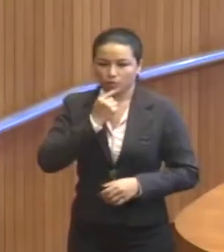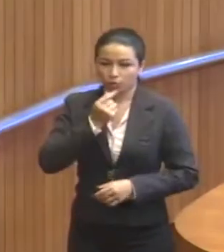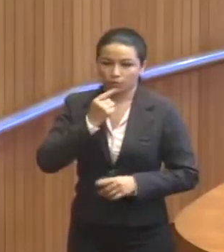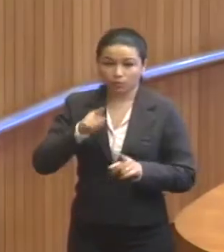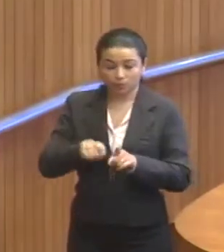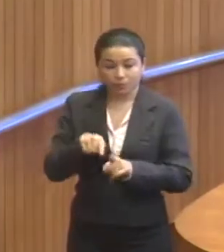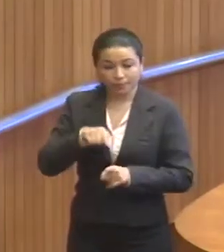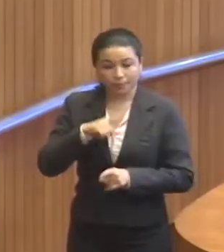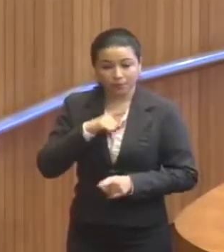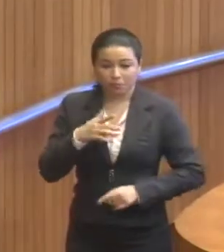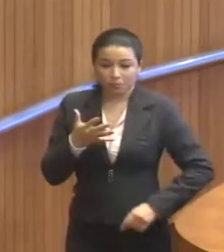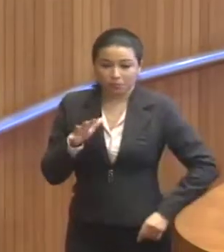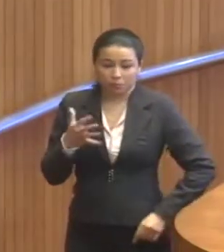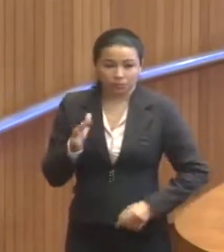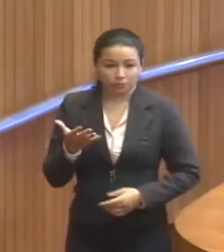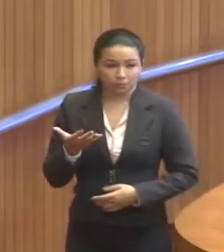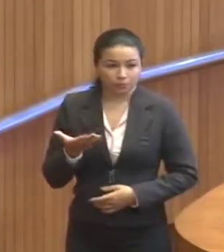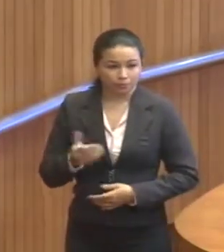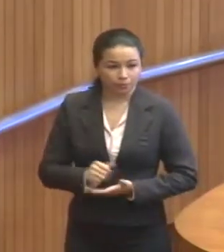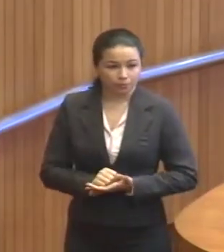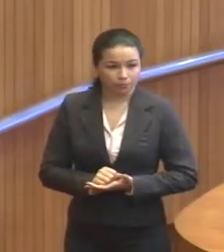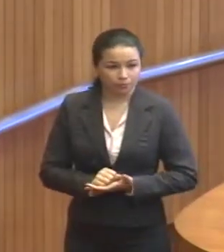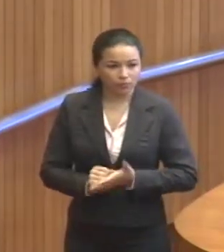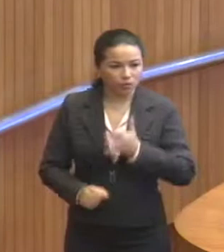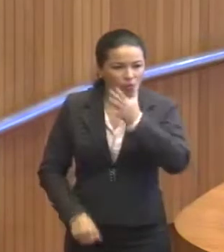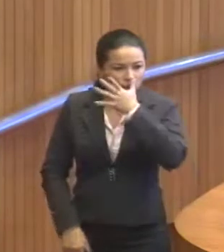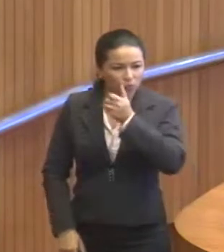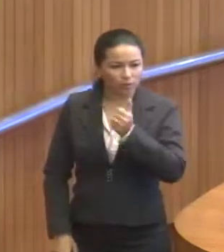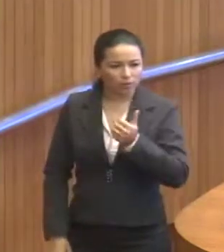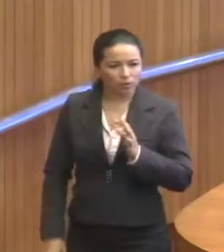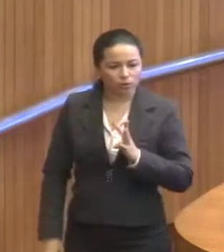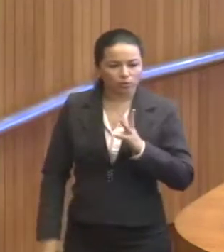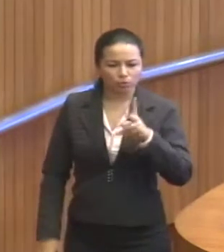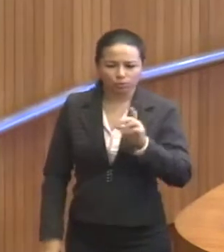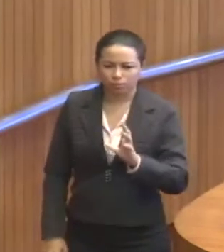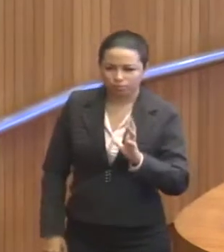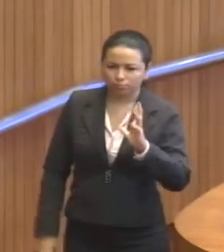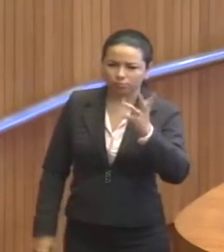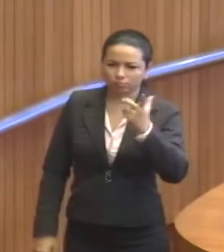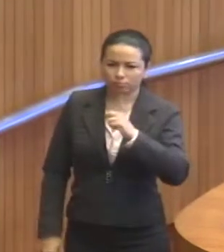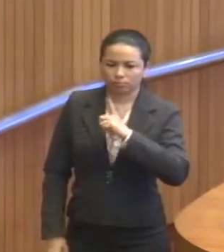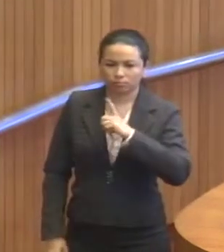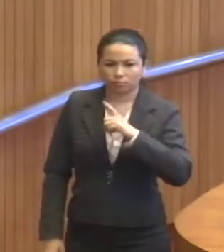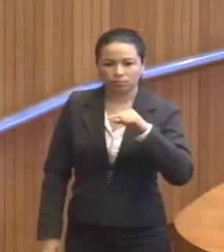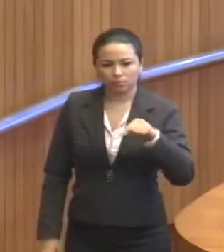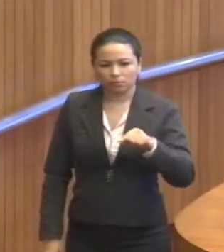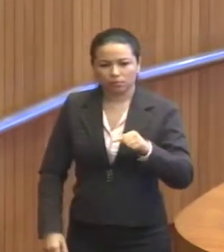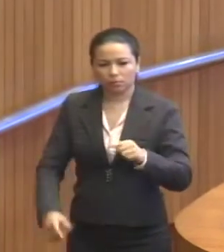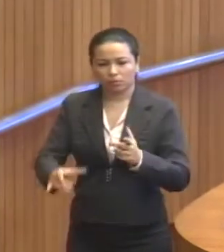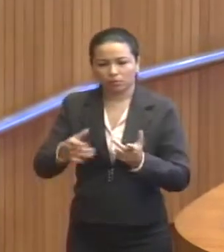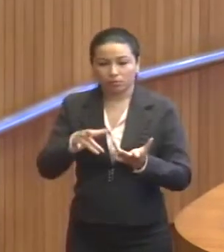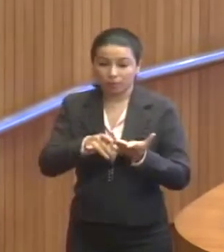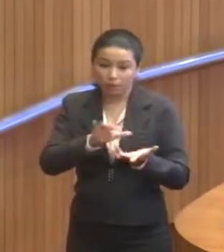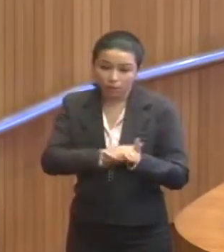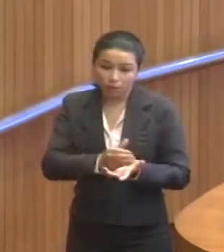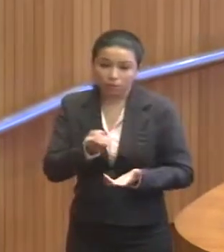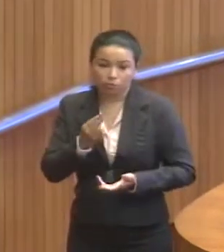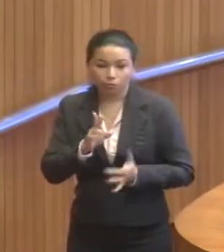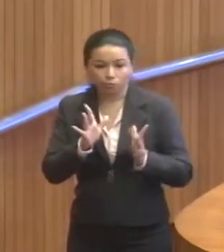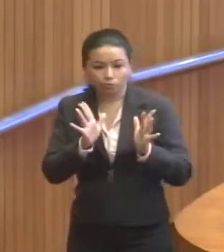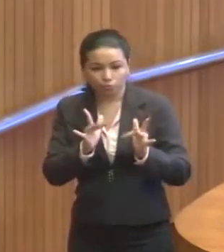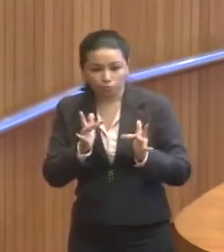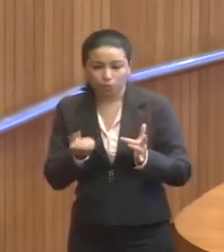temos praticamente todos os casos estão pelo marido, pelo namorado ou